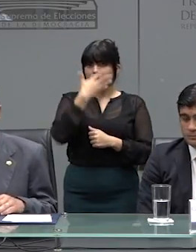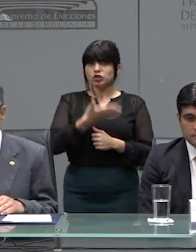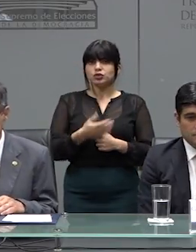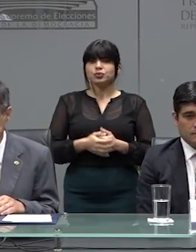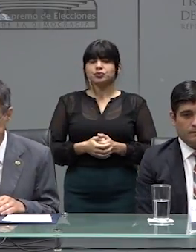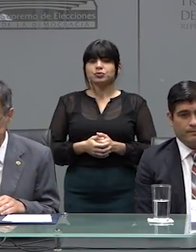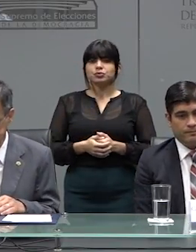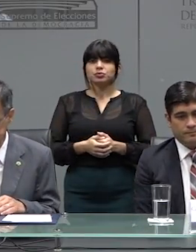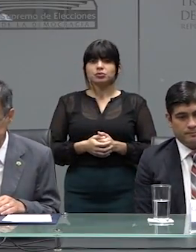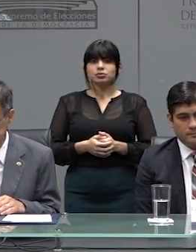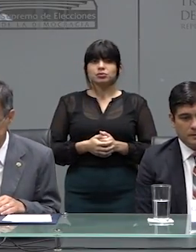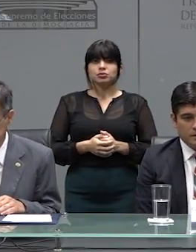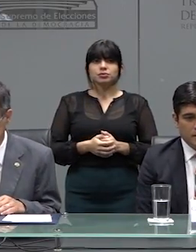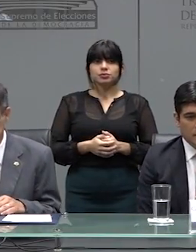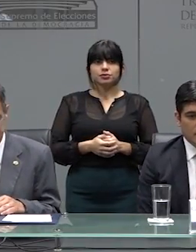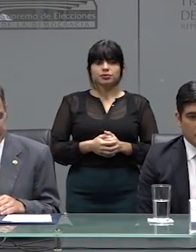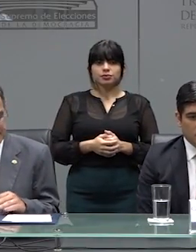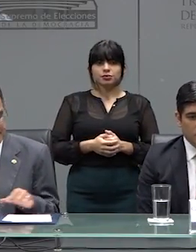Alvarado.